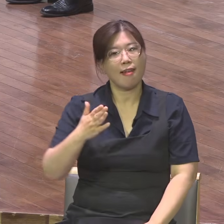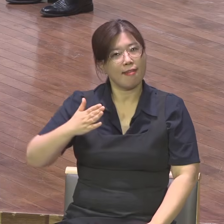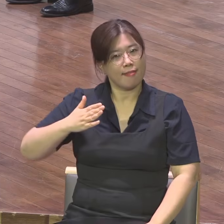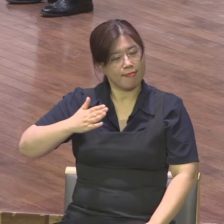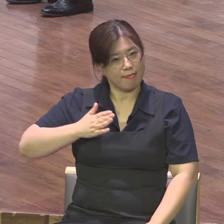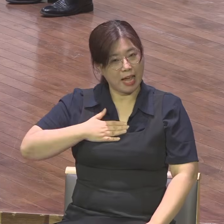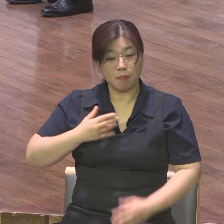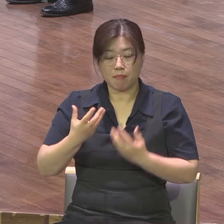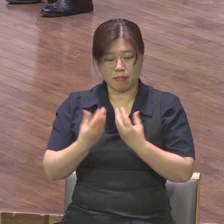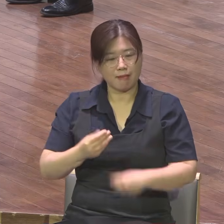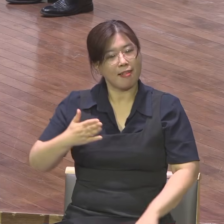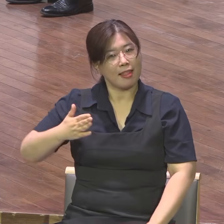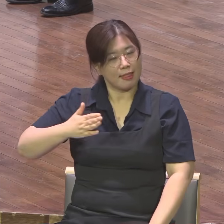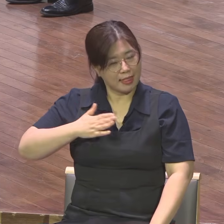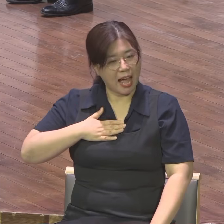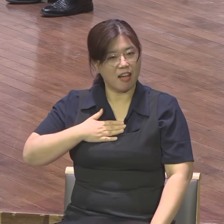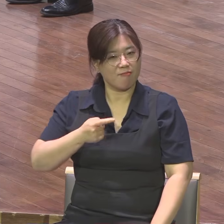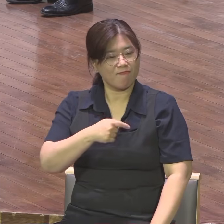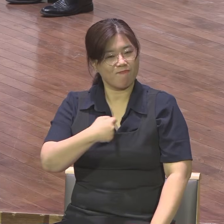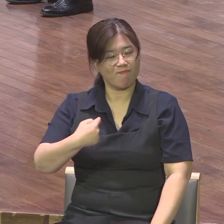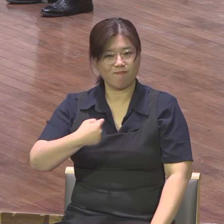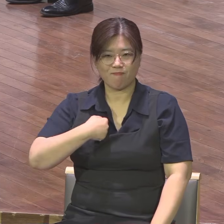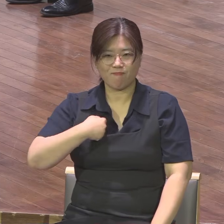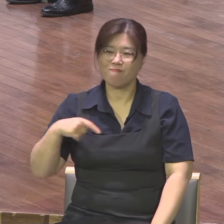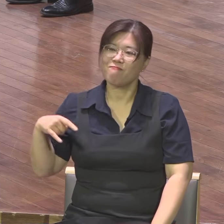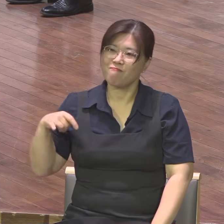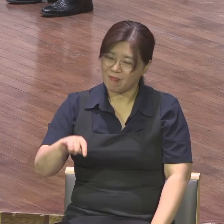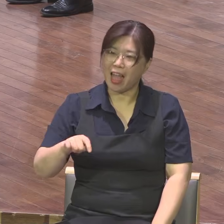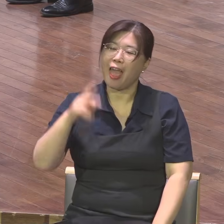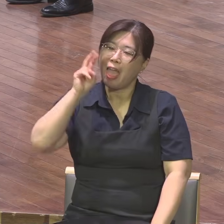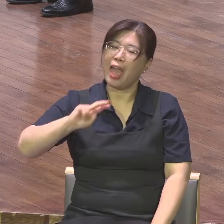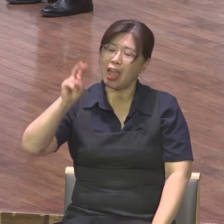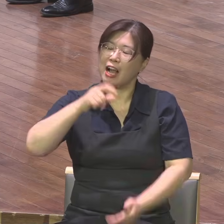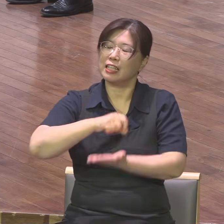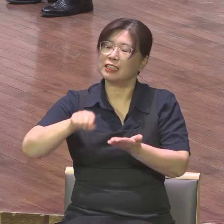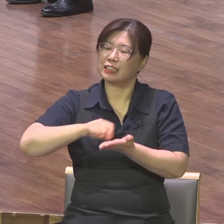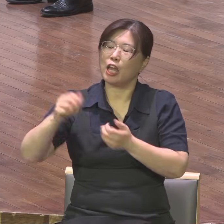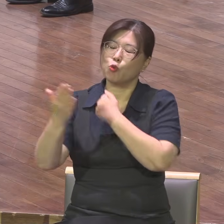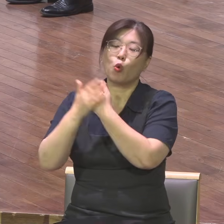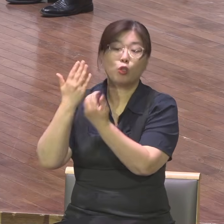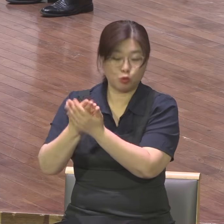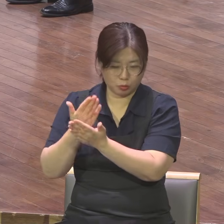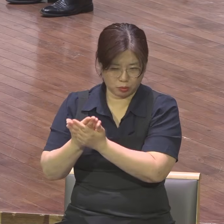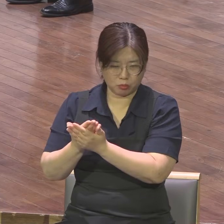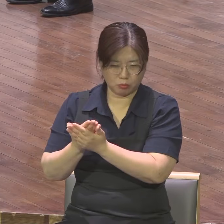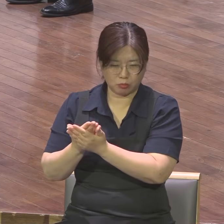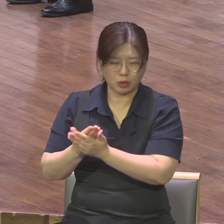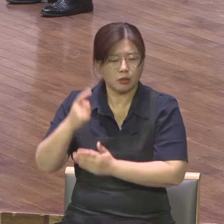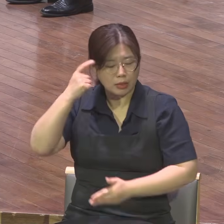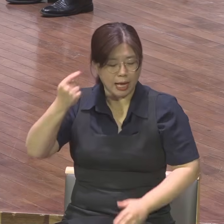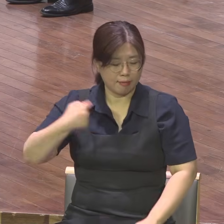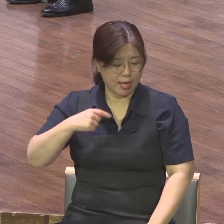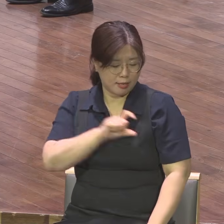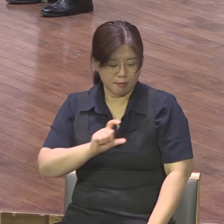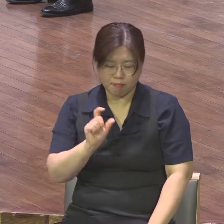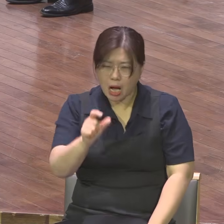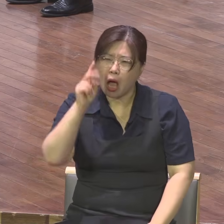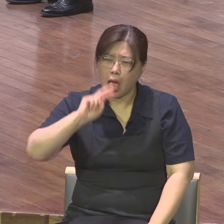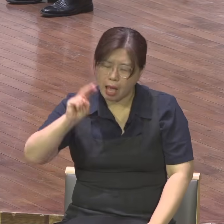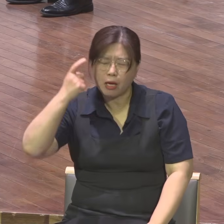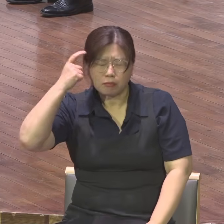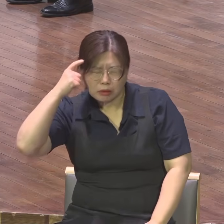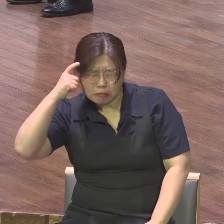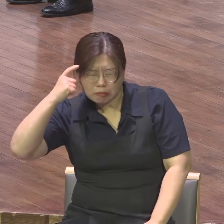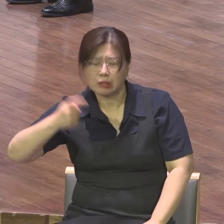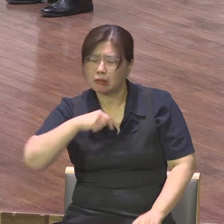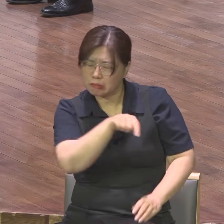나의 애가를 쓰면서 하나님께 기도하면서 정말로 사람 살리는 일에 전심전력 다하게 하여 주옵소서. 주여하면서